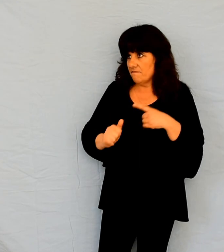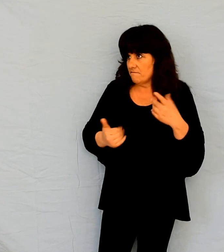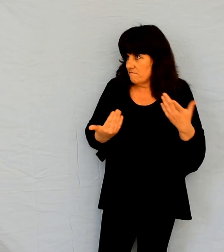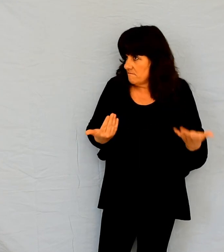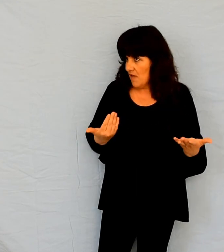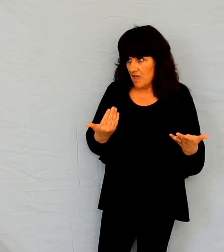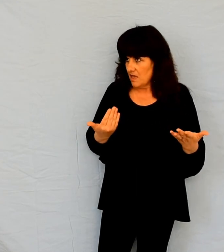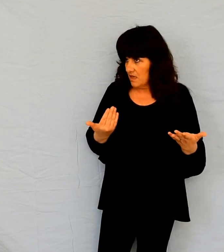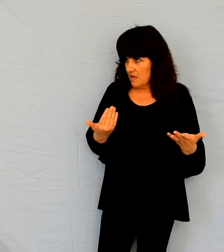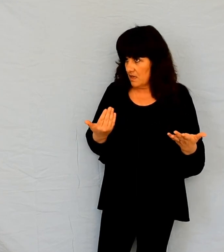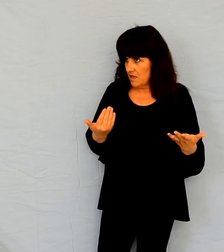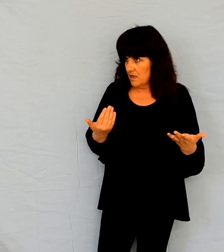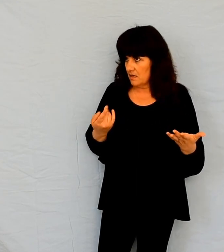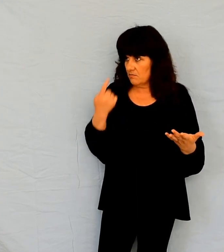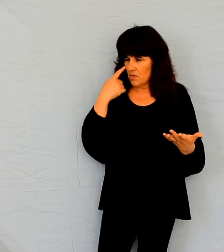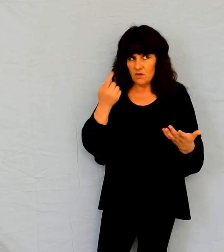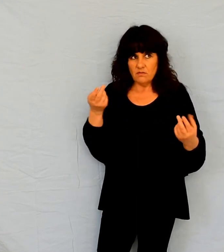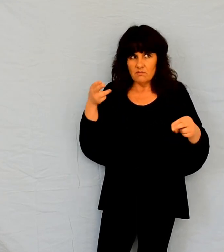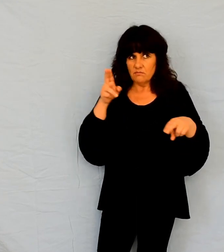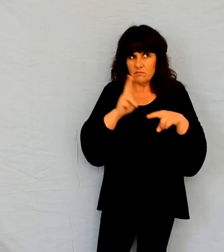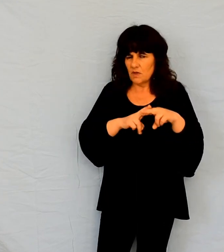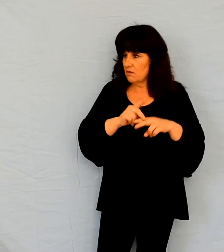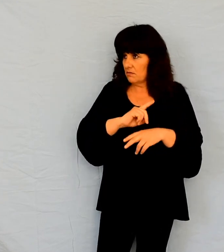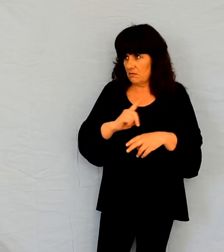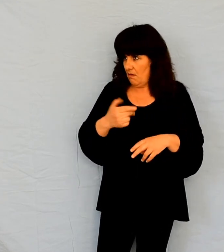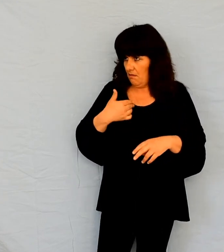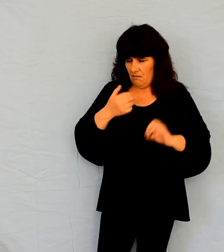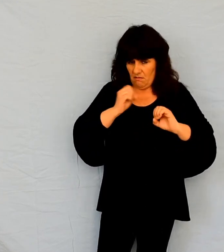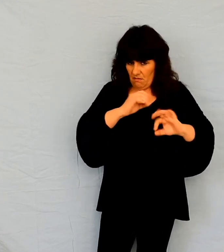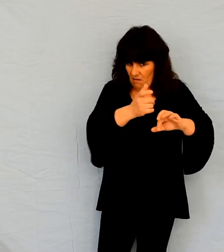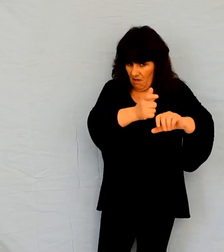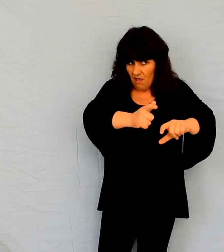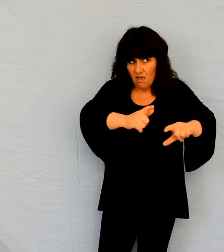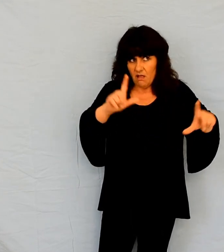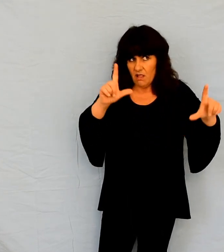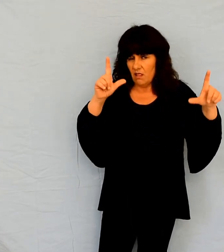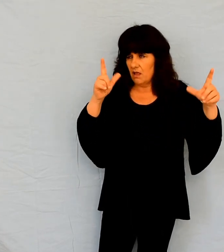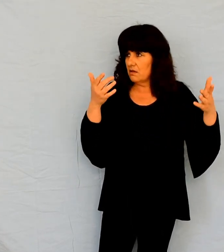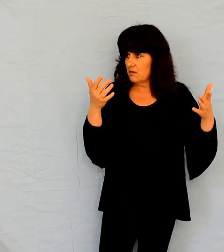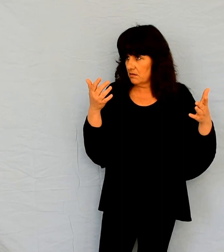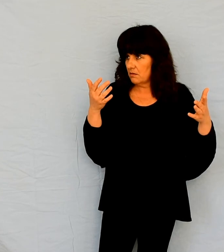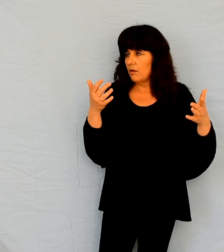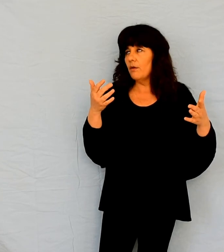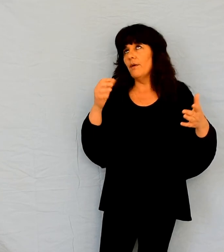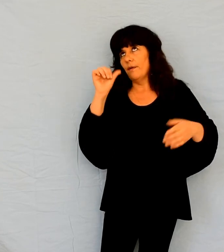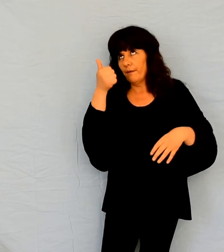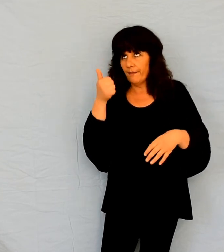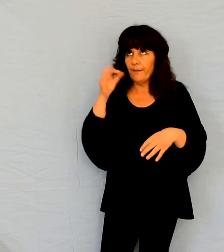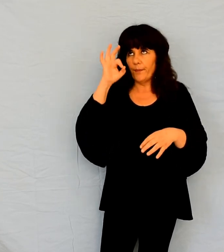mort. Je vais donc le relâcher, après lui avoir fait donner une correction. »